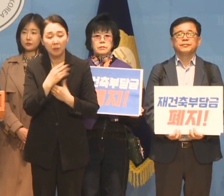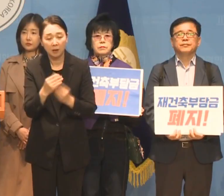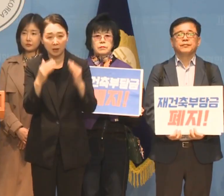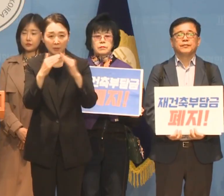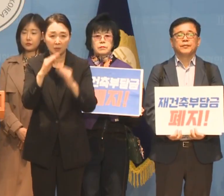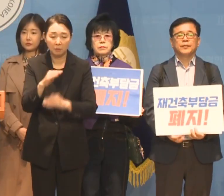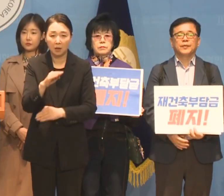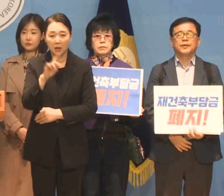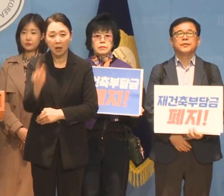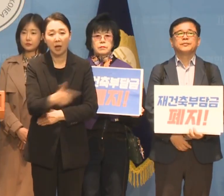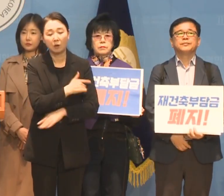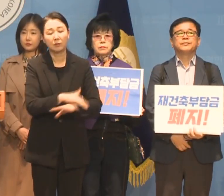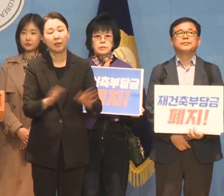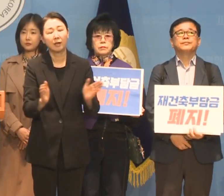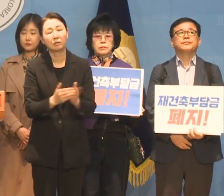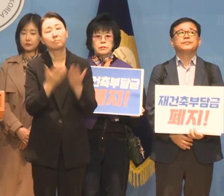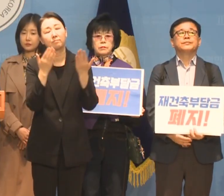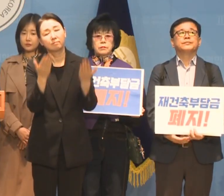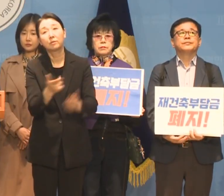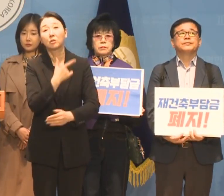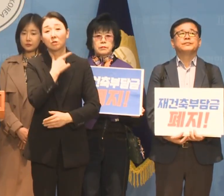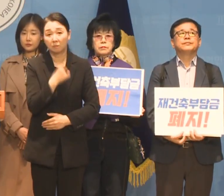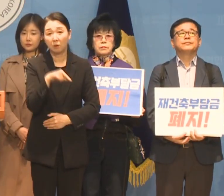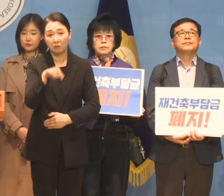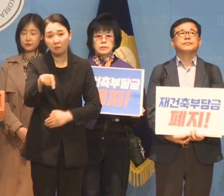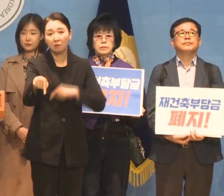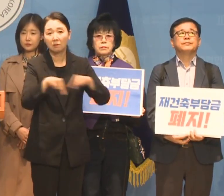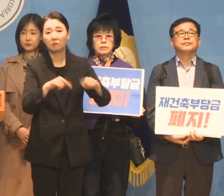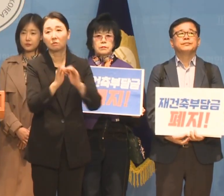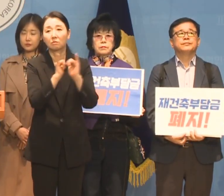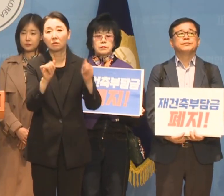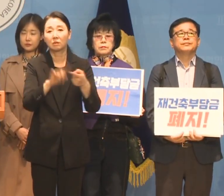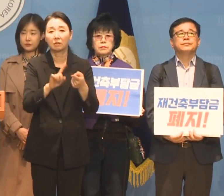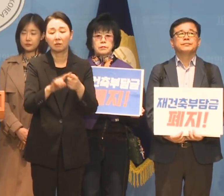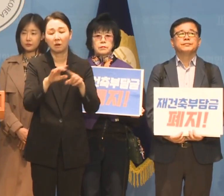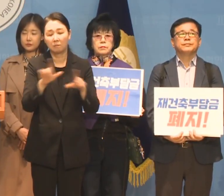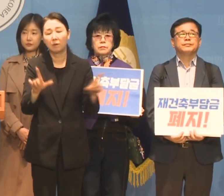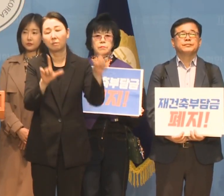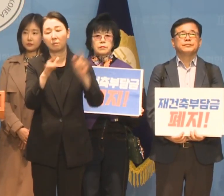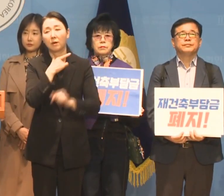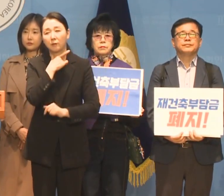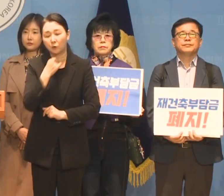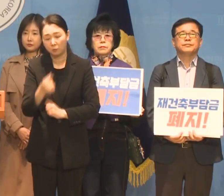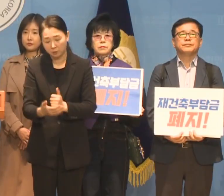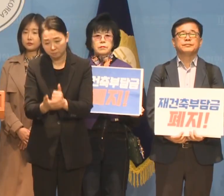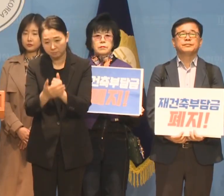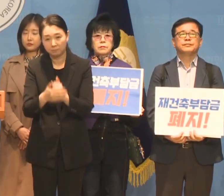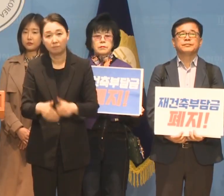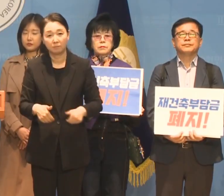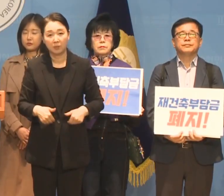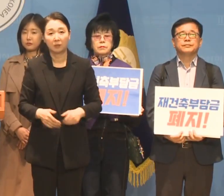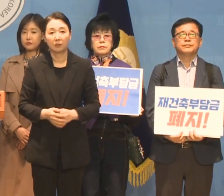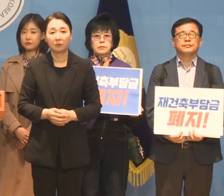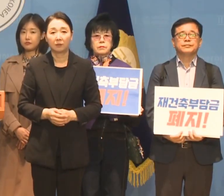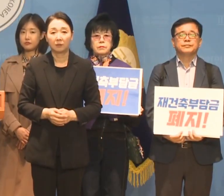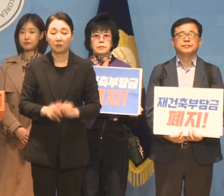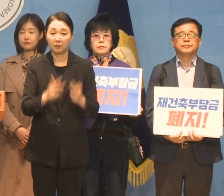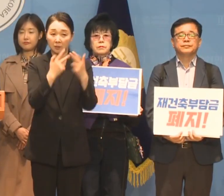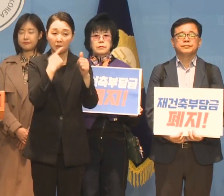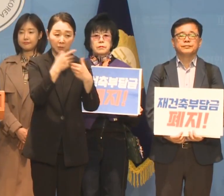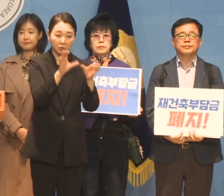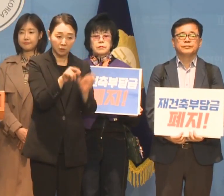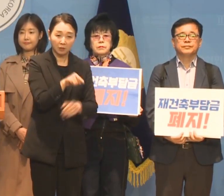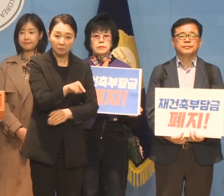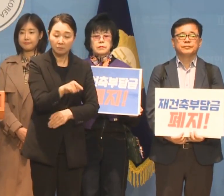보금자리에서 하루를 마감하고 싶은 마음, 정치는 이런 국민의 평범한 소망을 존중해야 합니다. 이재명과